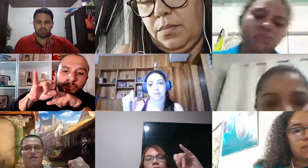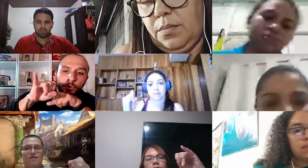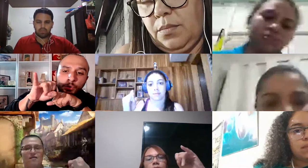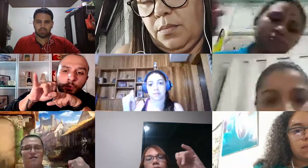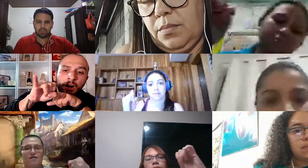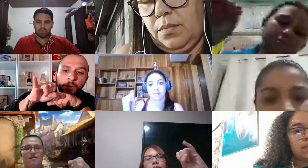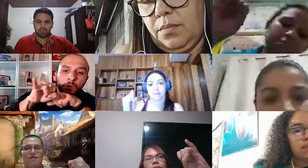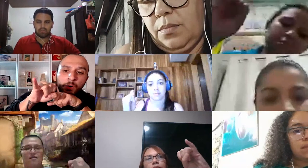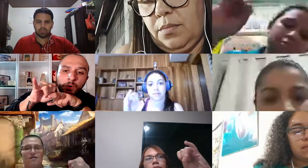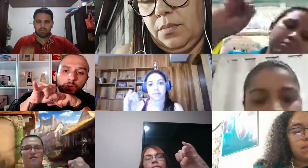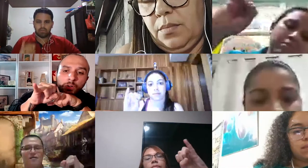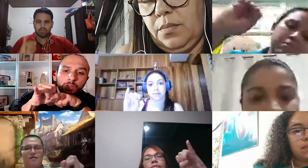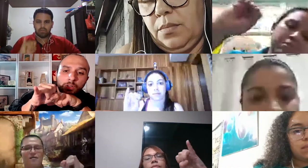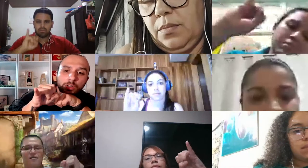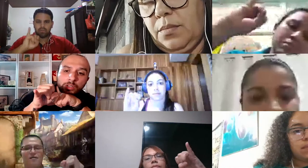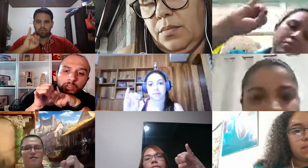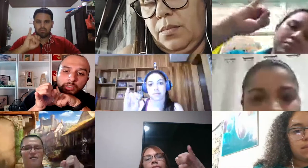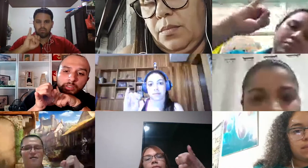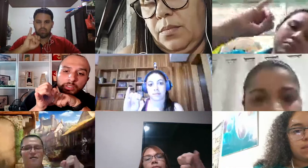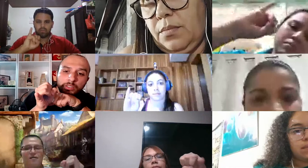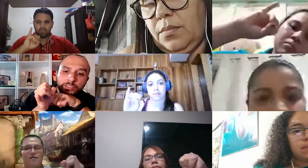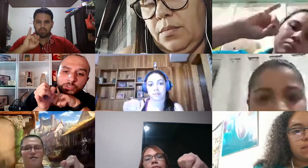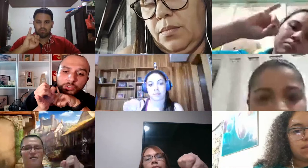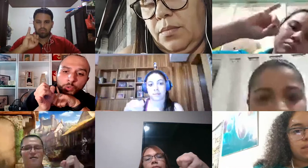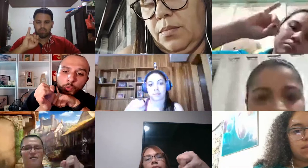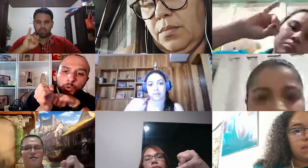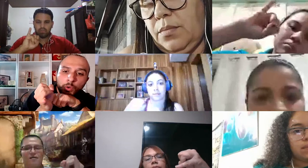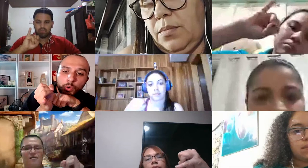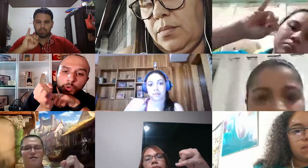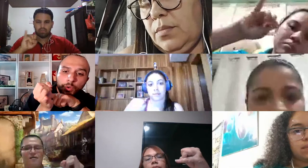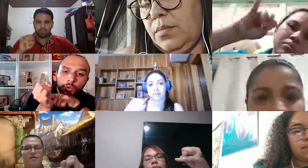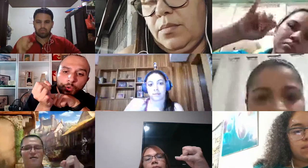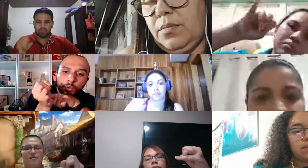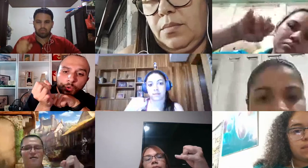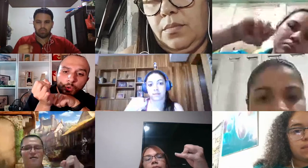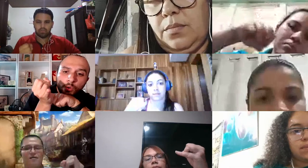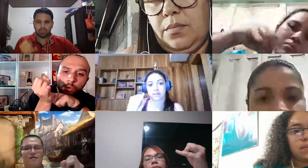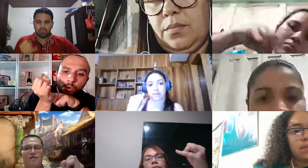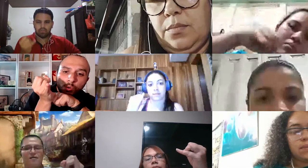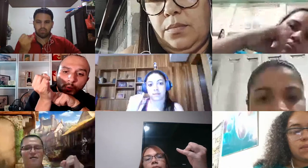Yo bajo y subo.